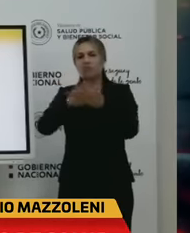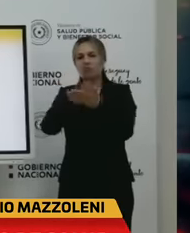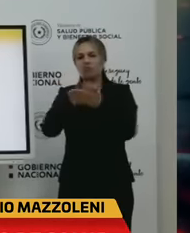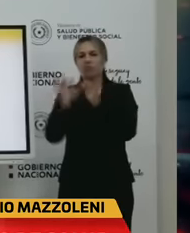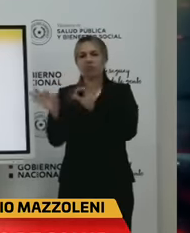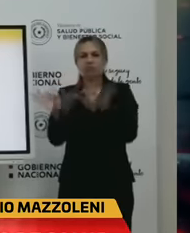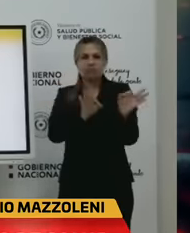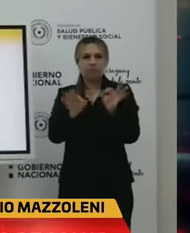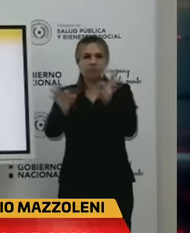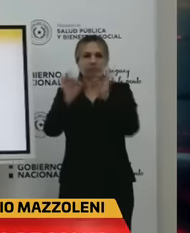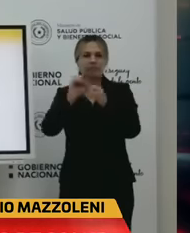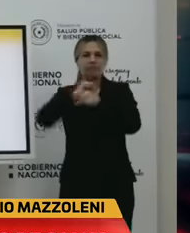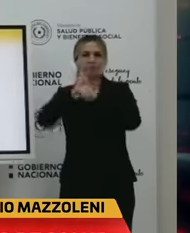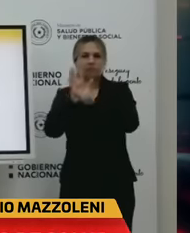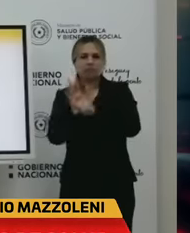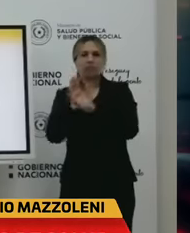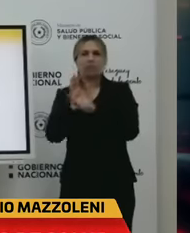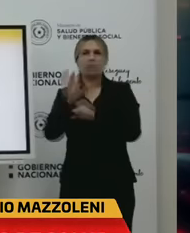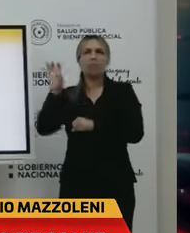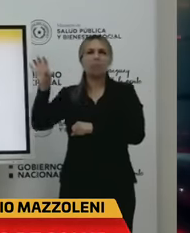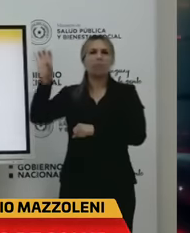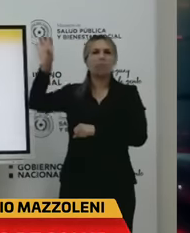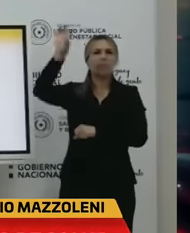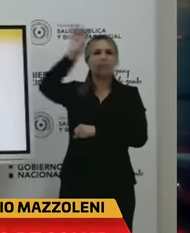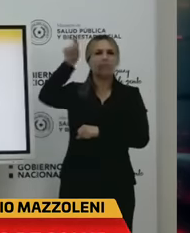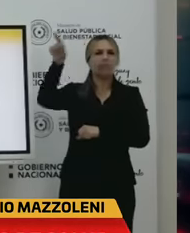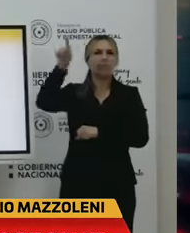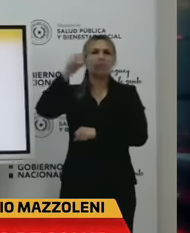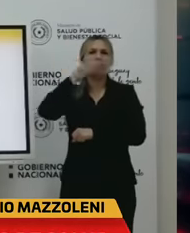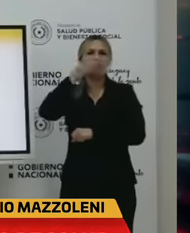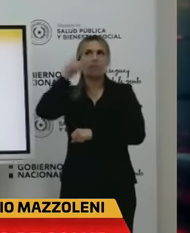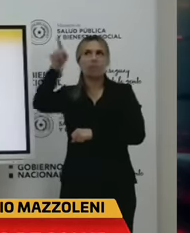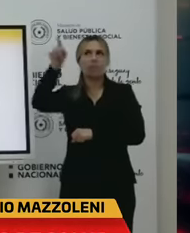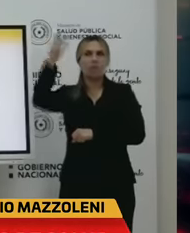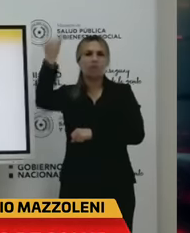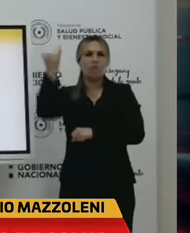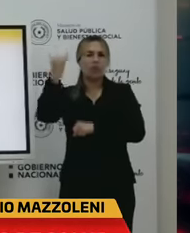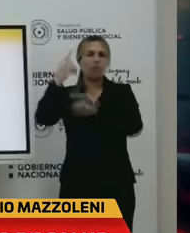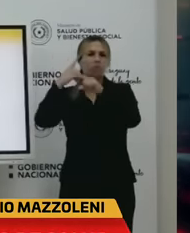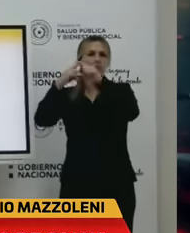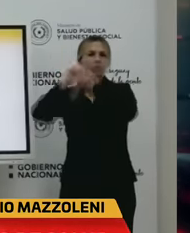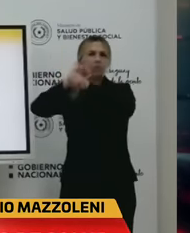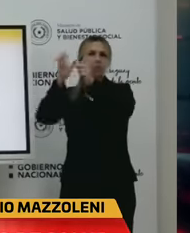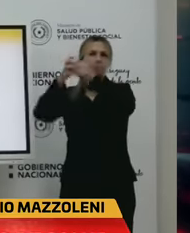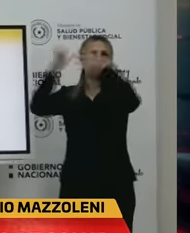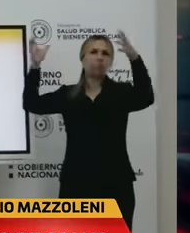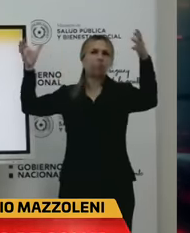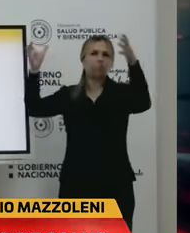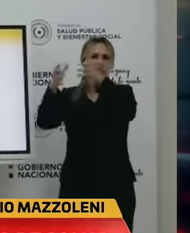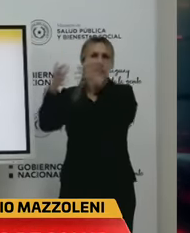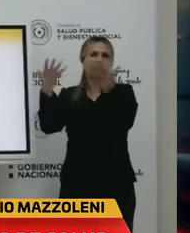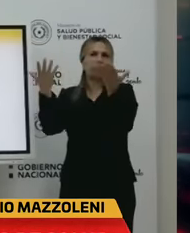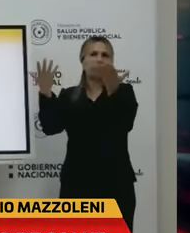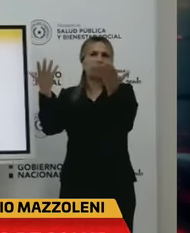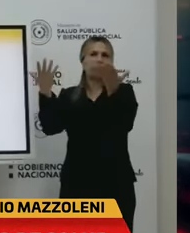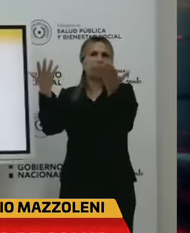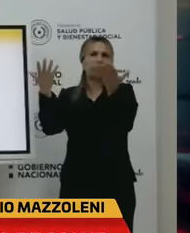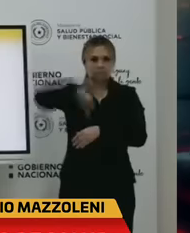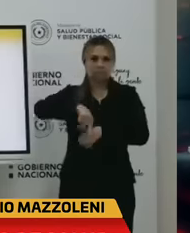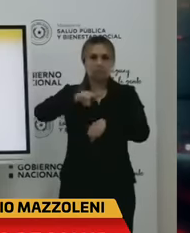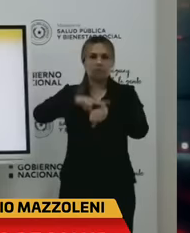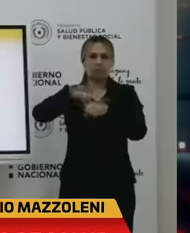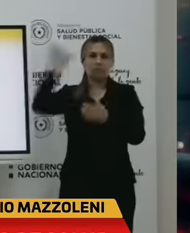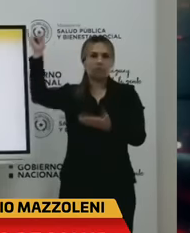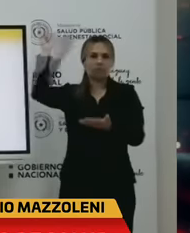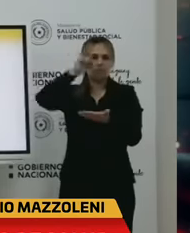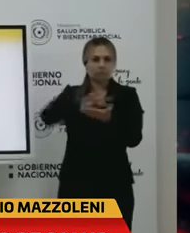epidemiológica, qué está ocurriendo en los países donde vendrían estos pasajeros, y también qué tipo de personas son las que